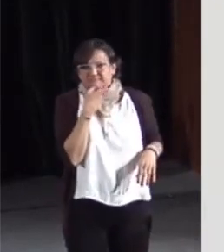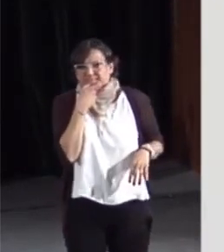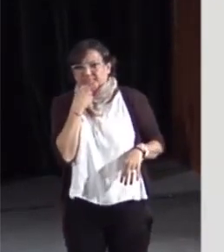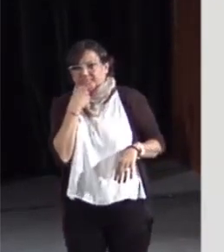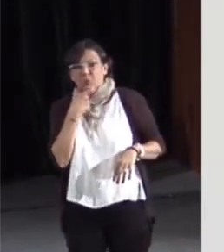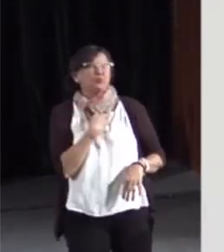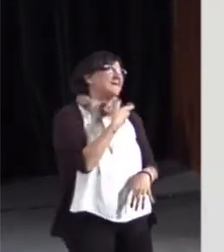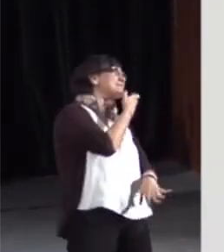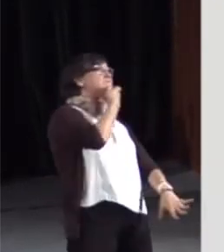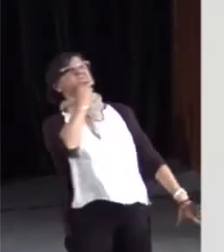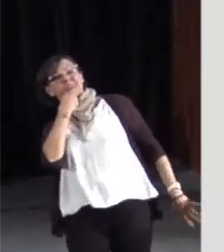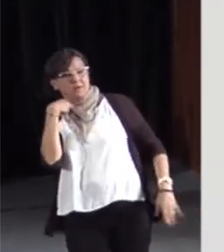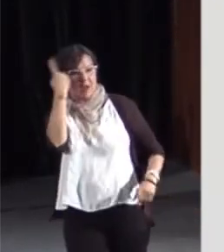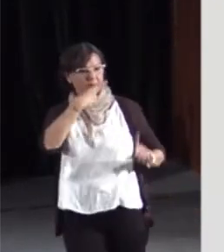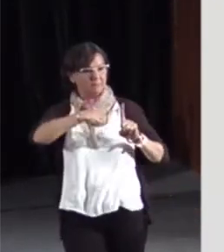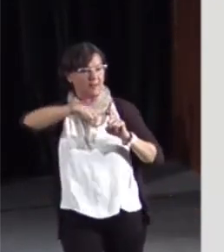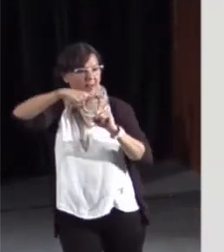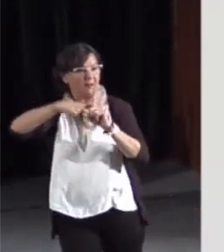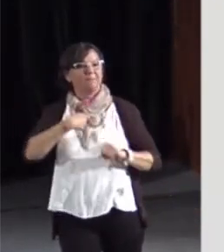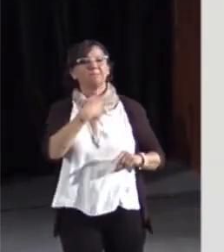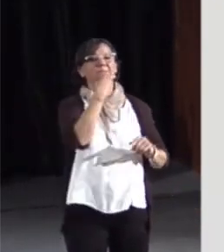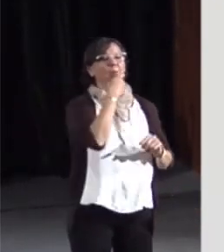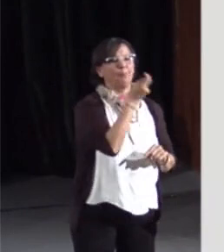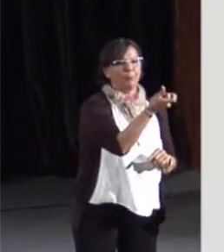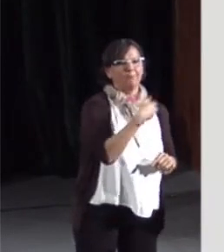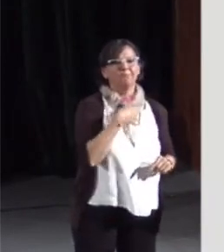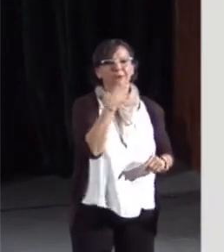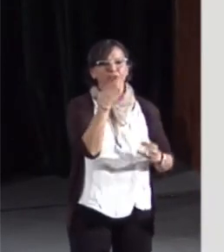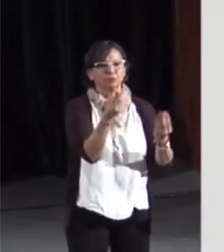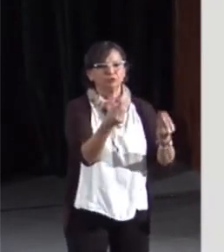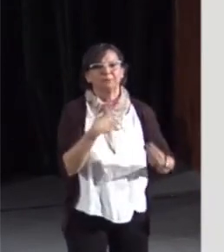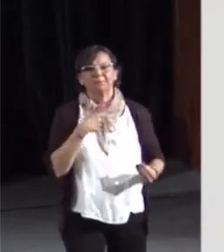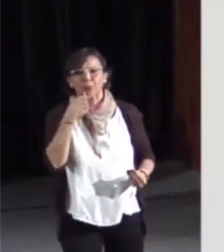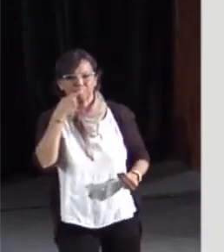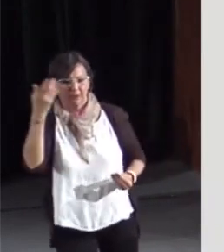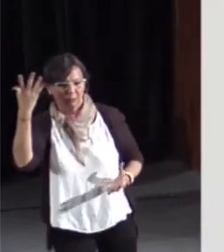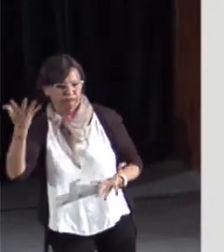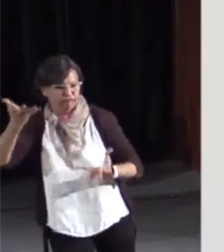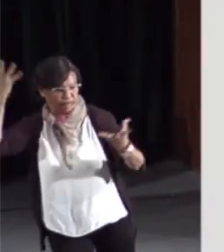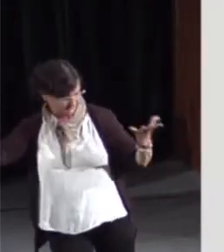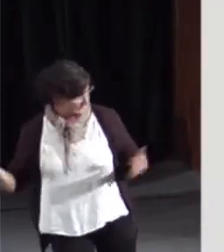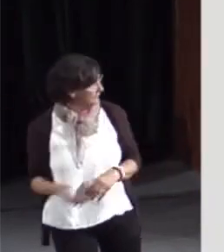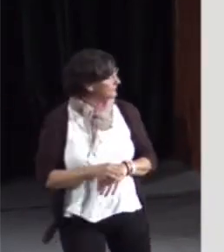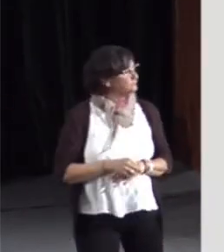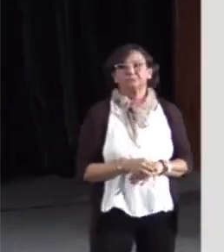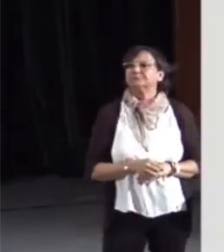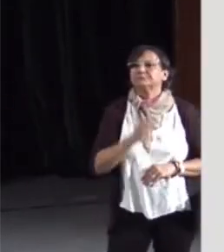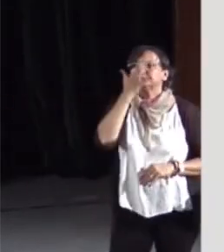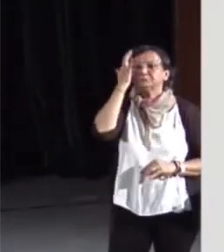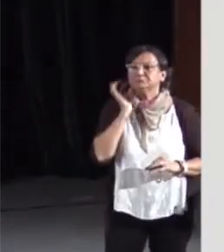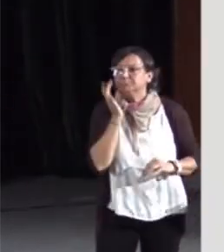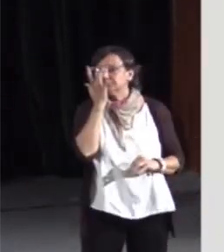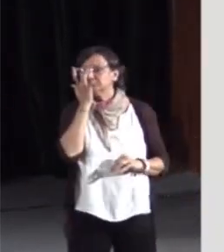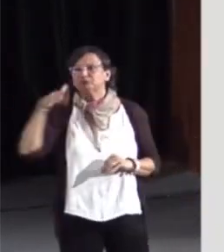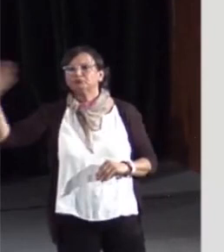las preferencias. Si algo me gusta muchísimo o me gusta poco,